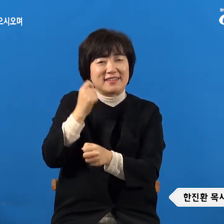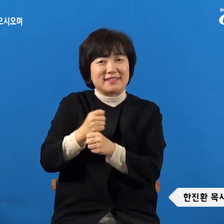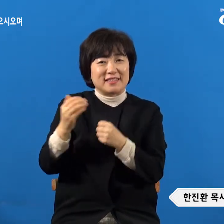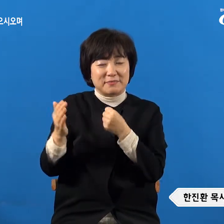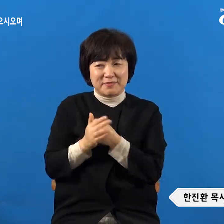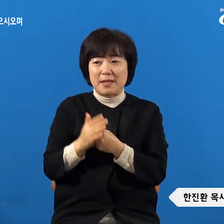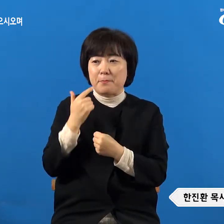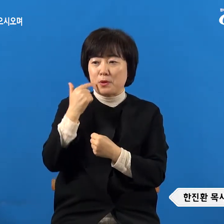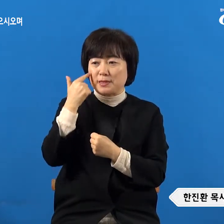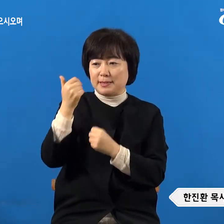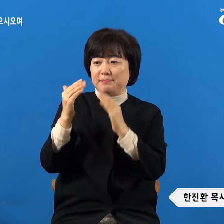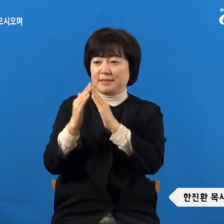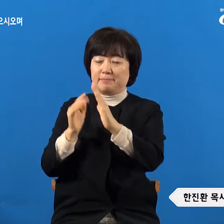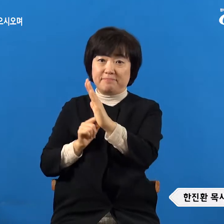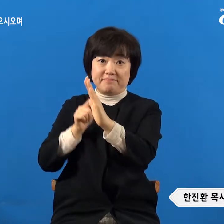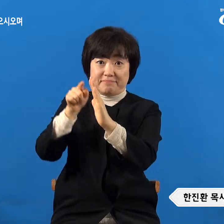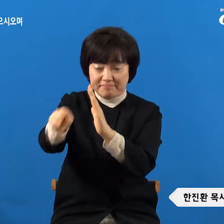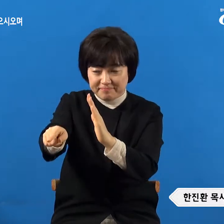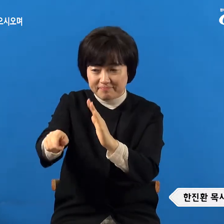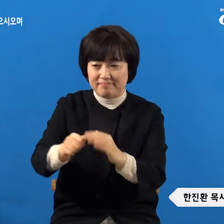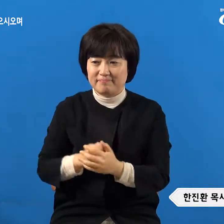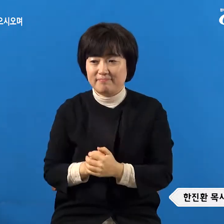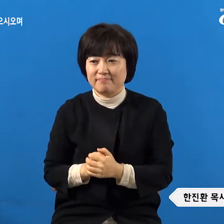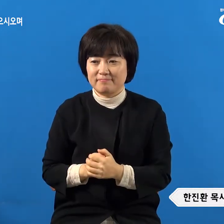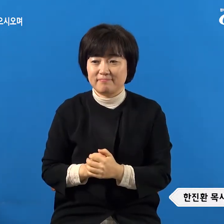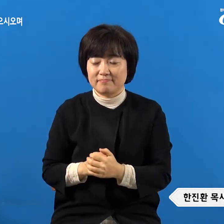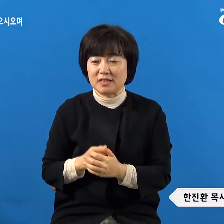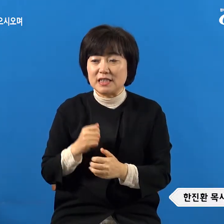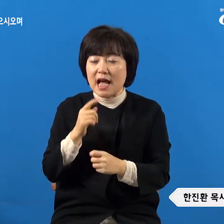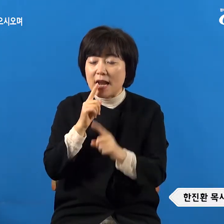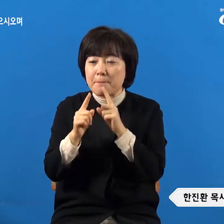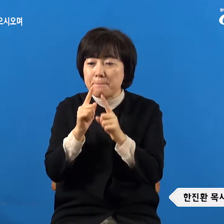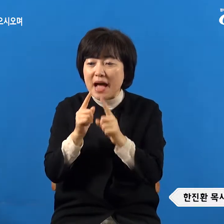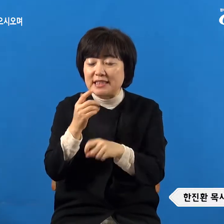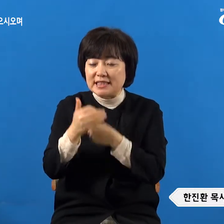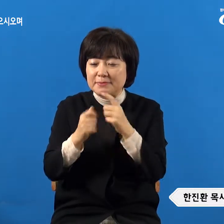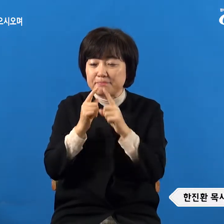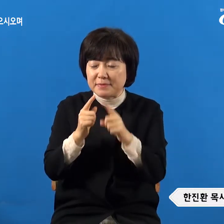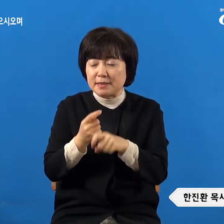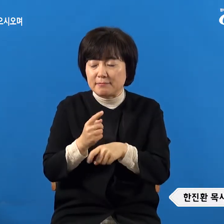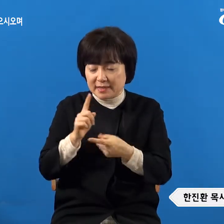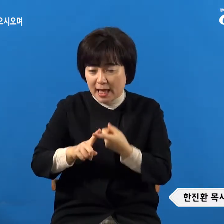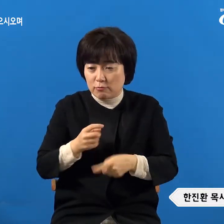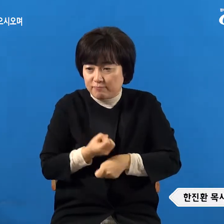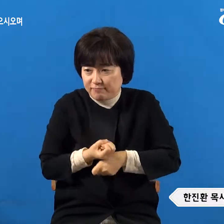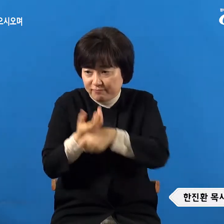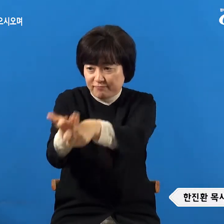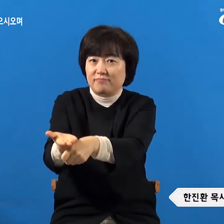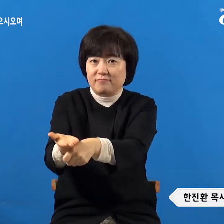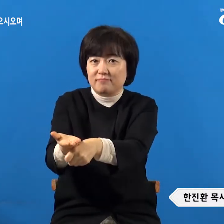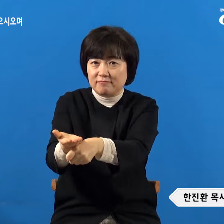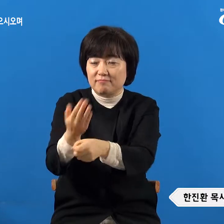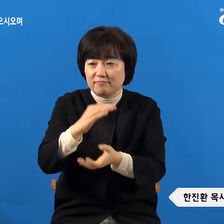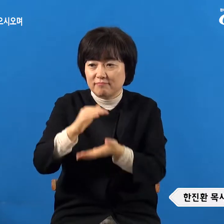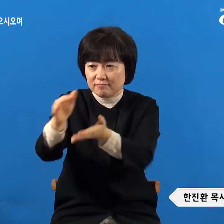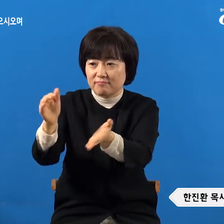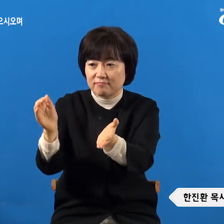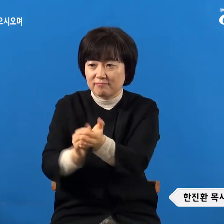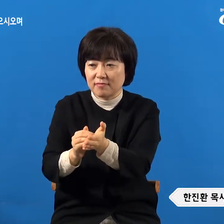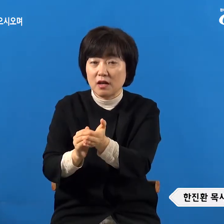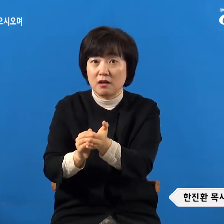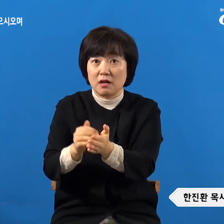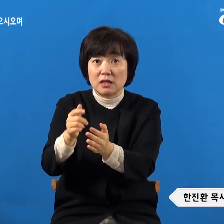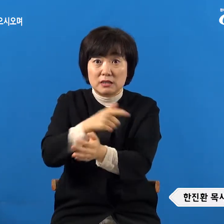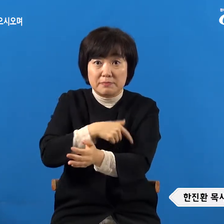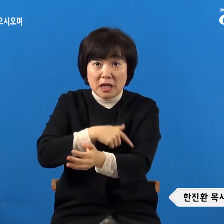목사님이 그 길로 이제 그 집에 신방을 가서 깨달은 말씀을 그대로 전했습니다. 그 집사님과 가족들이